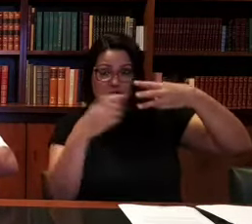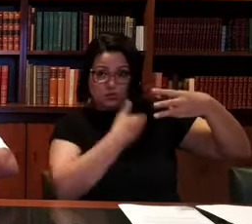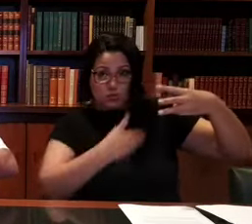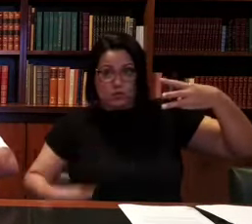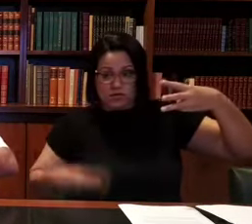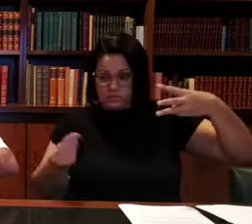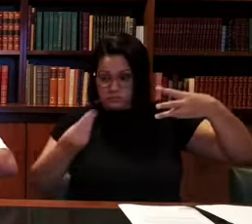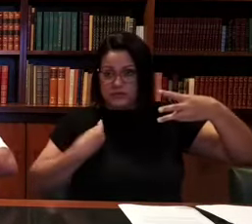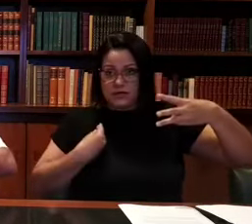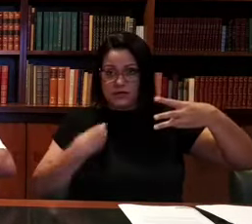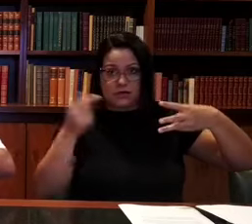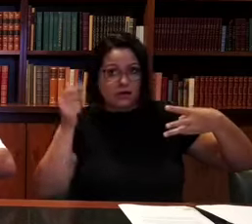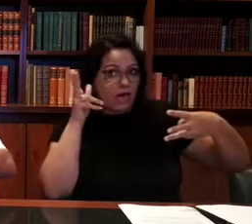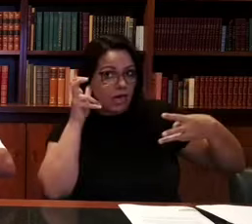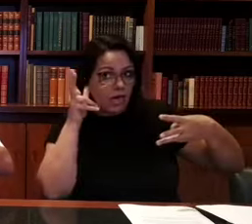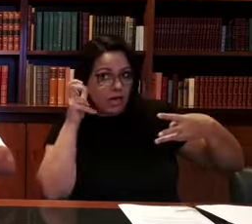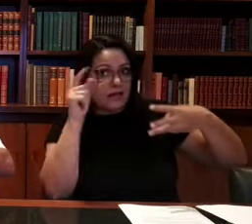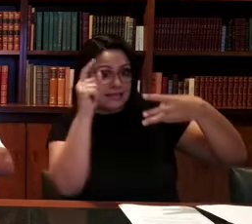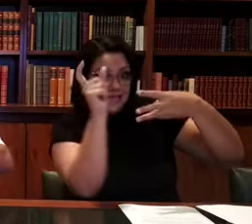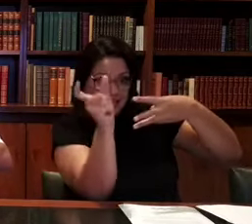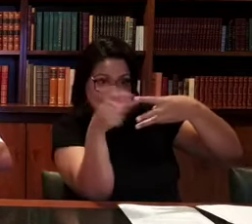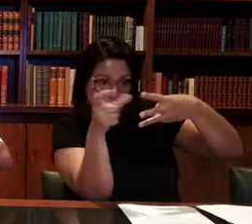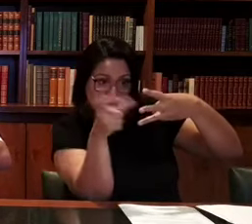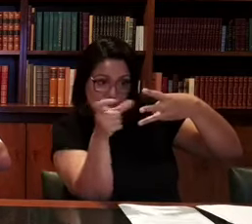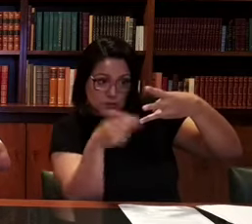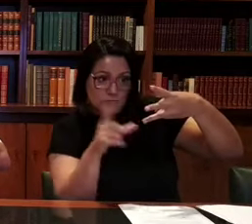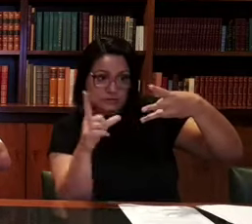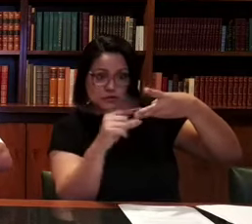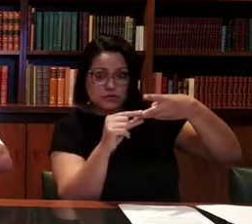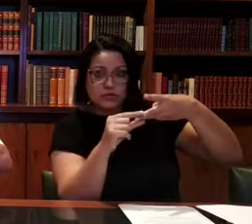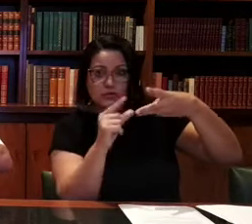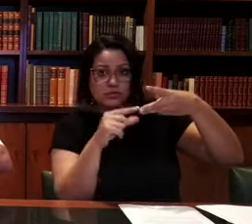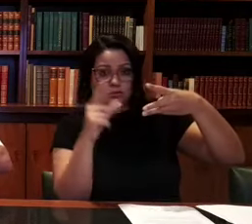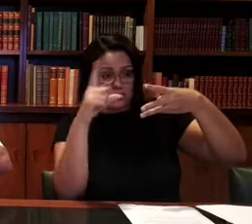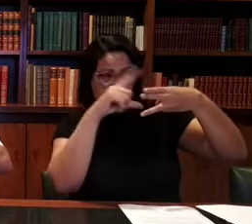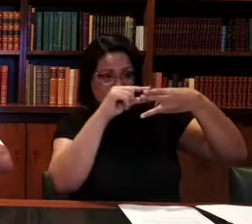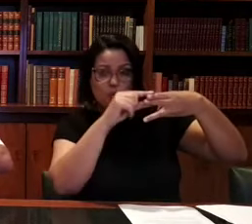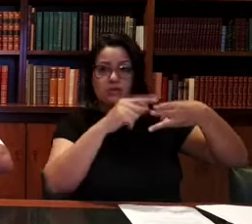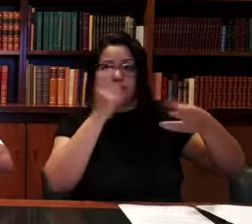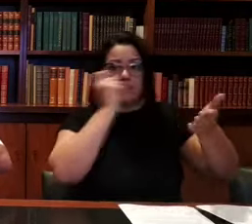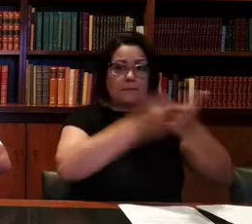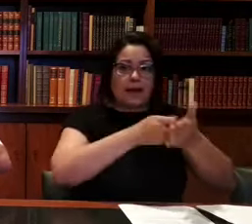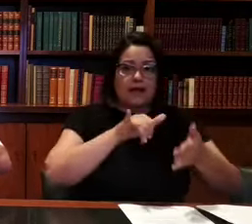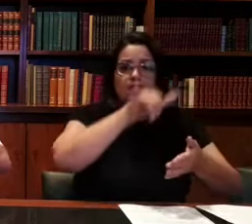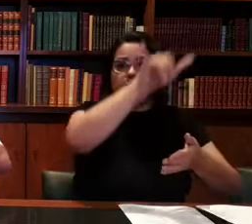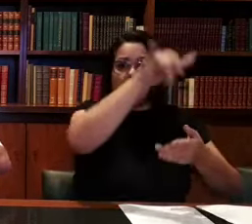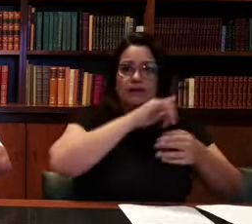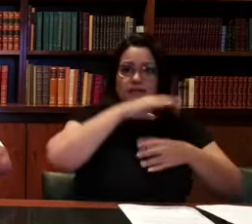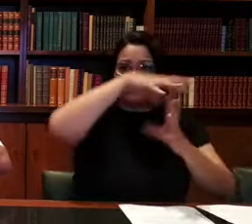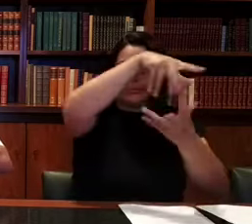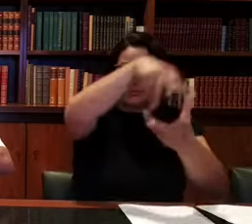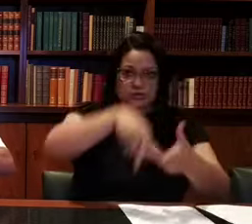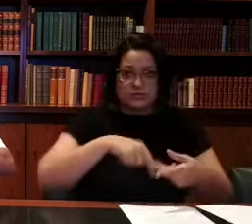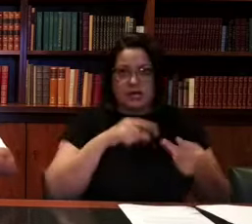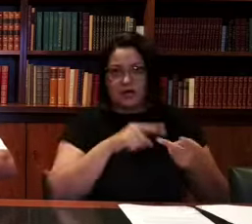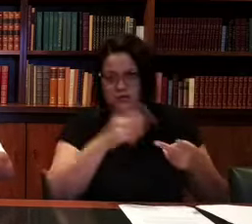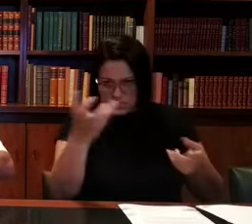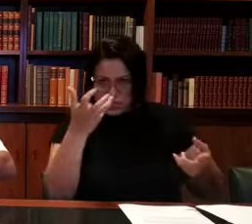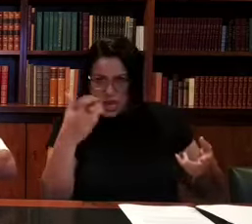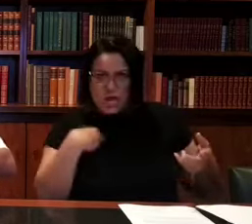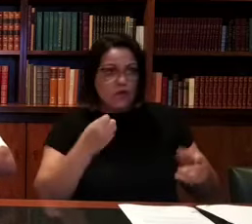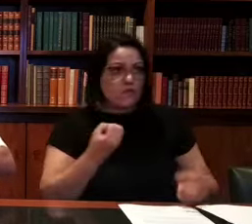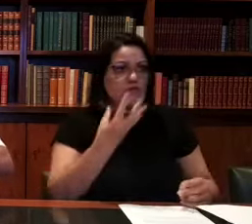fica aí ouvindo essa empresa de 103 né dois é só para despesas mais variada possível para viagem internacional você não quer